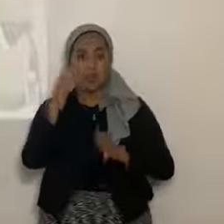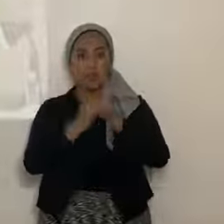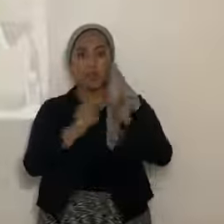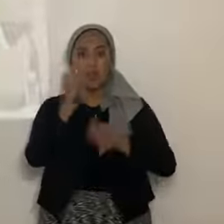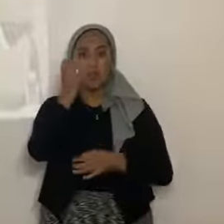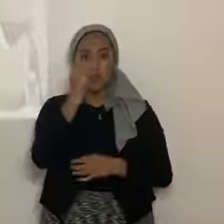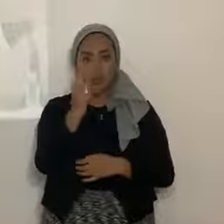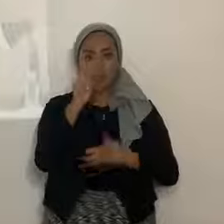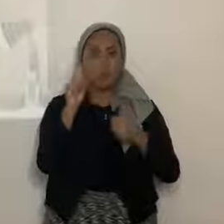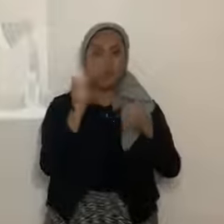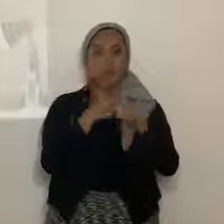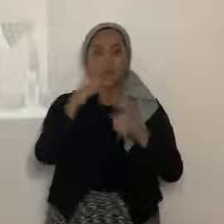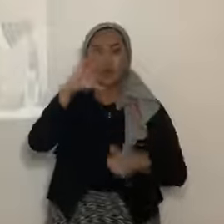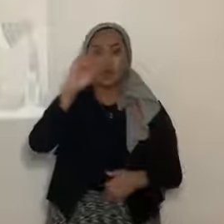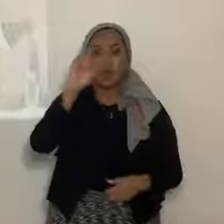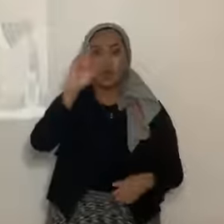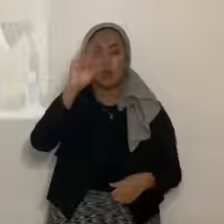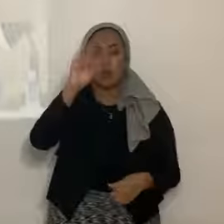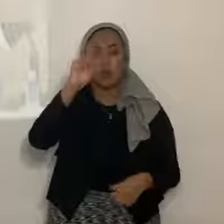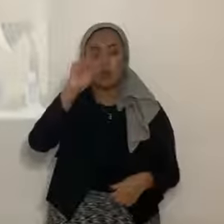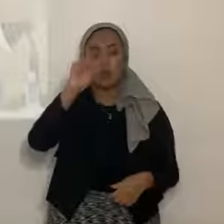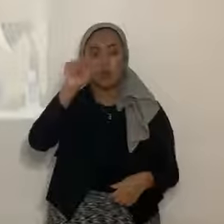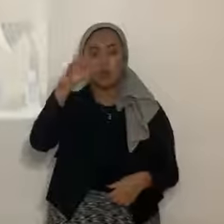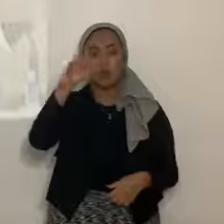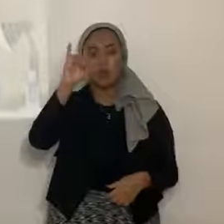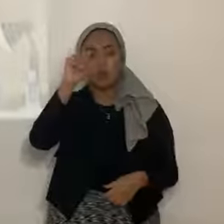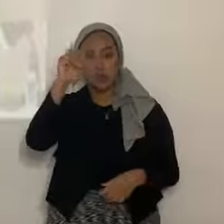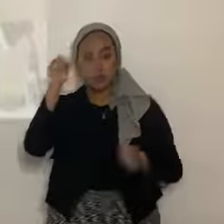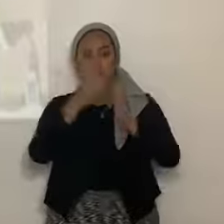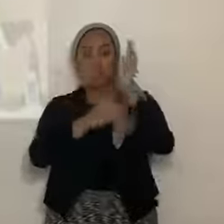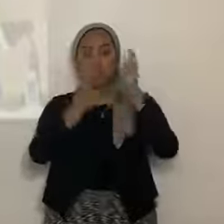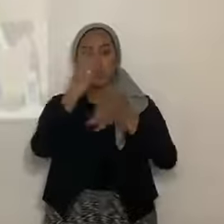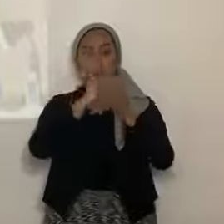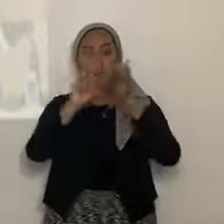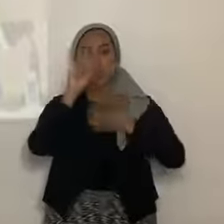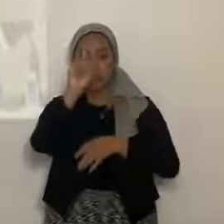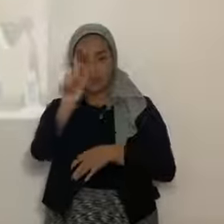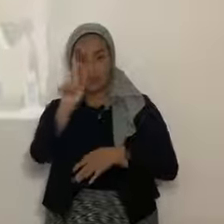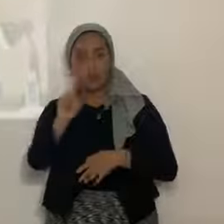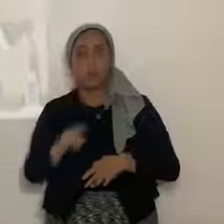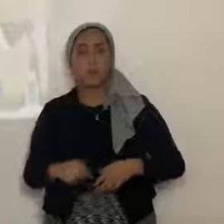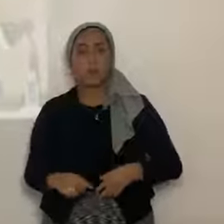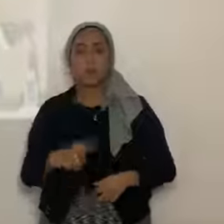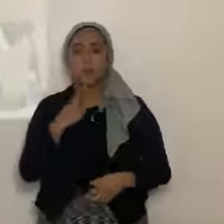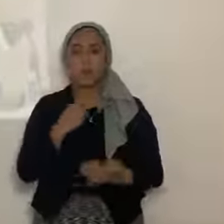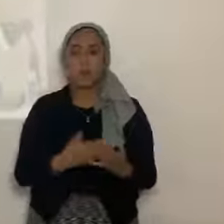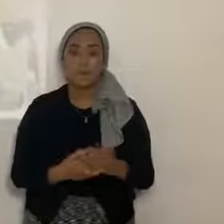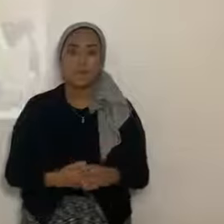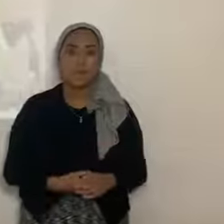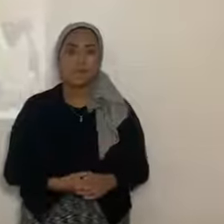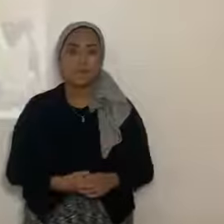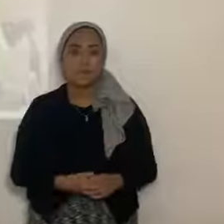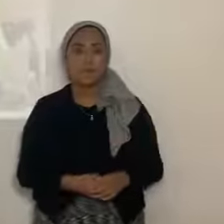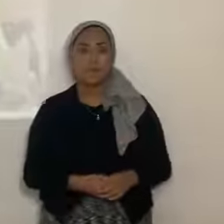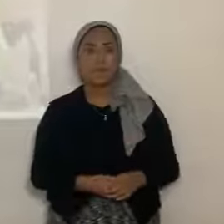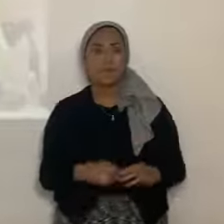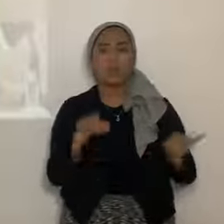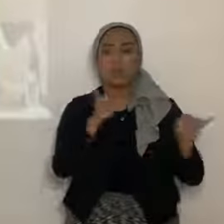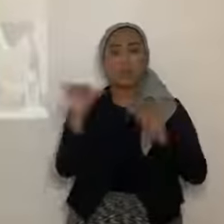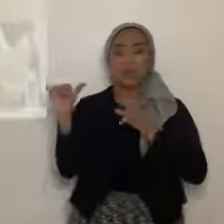vamos a 1 Corintios 11, verso 1, dice aquí 1 Corintios 11, verso 1, sed imitadores de mí, así